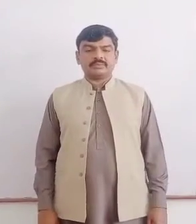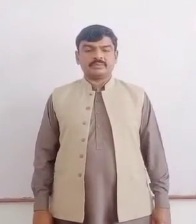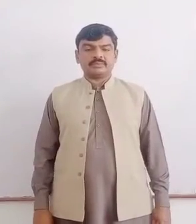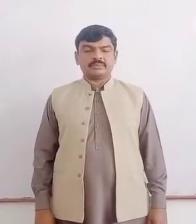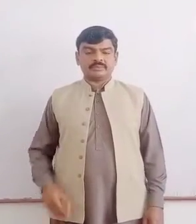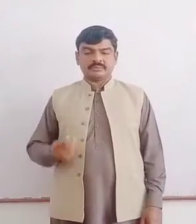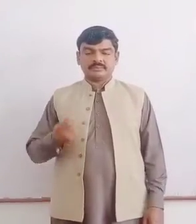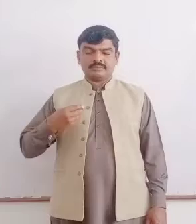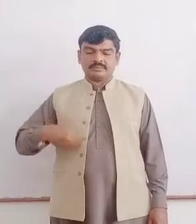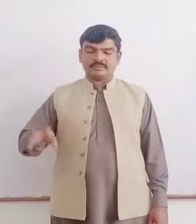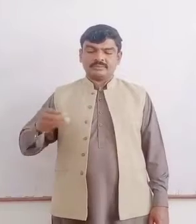سخاوت،